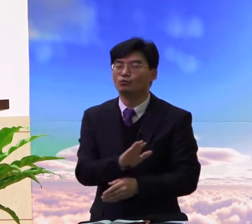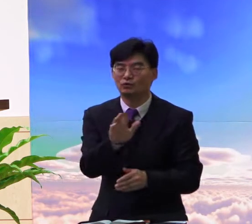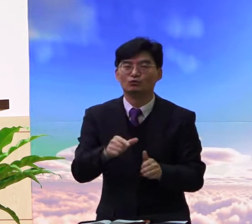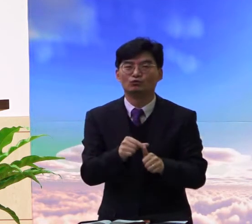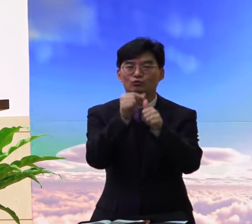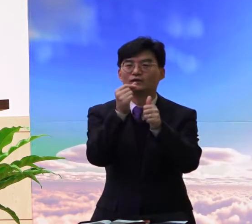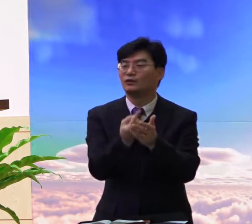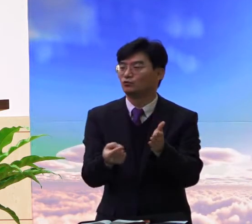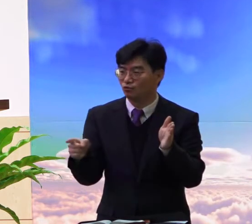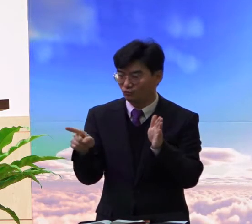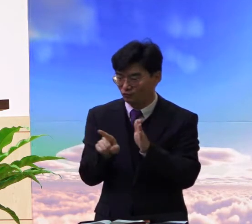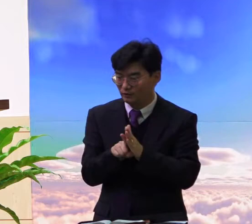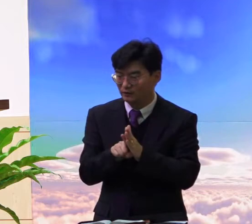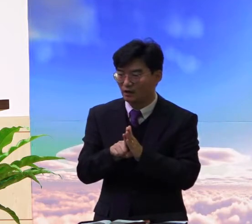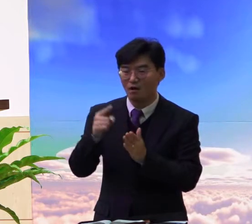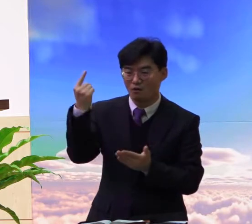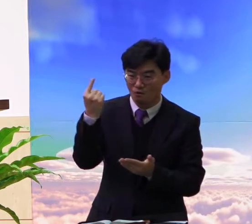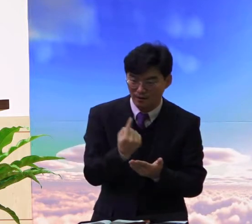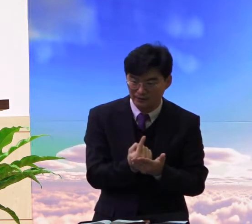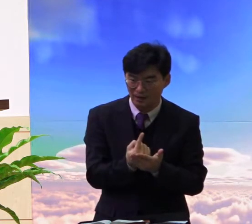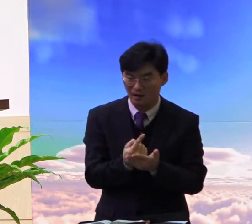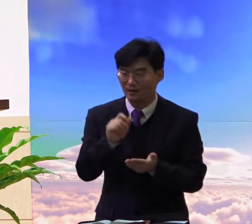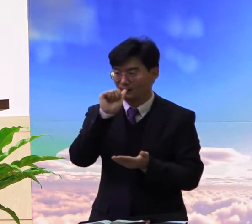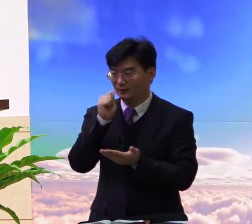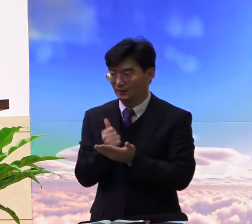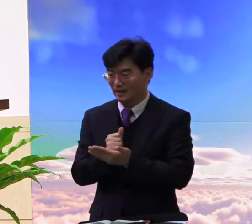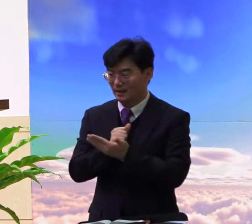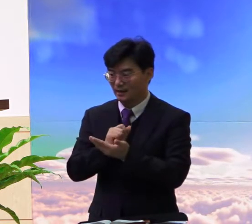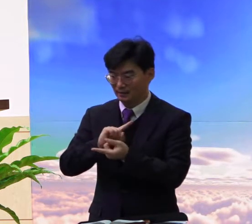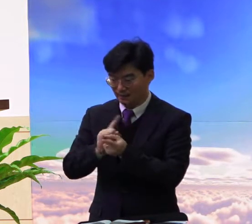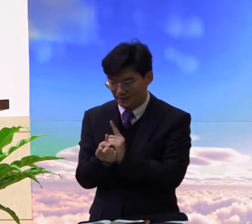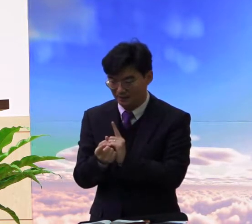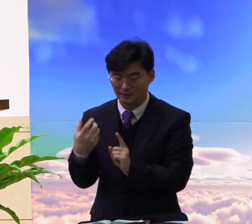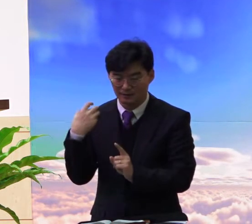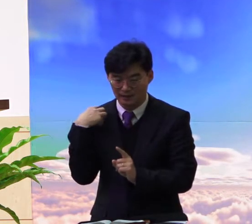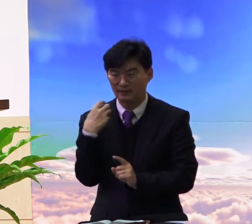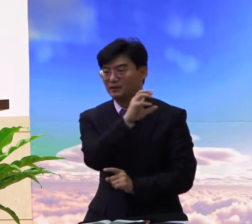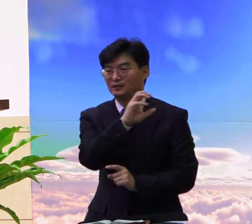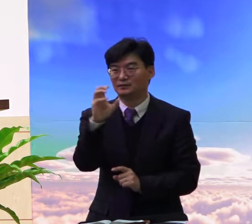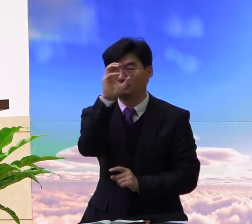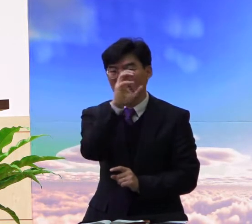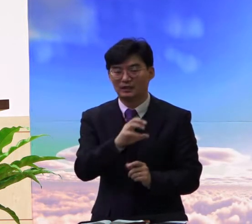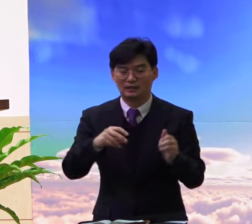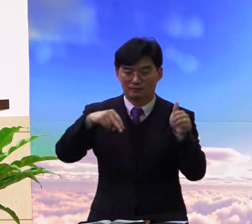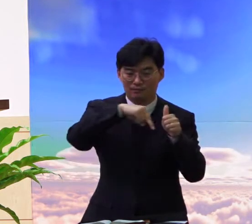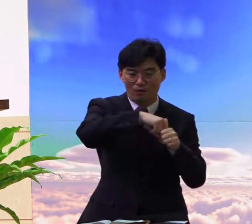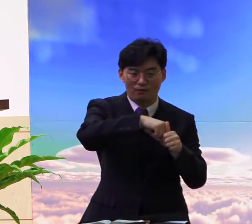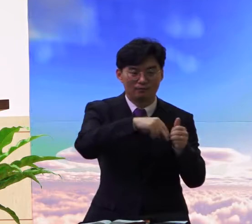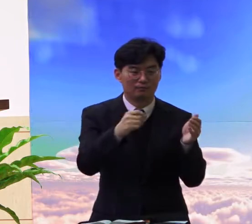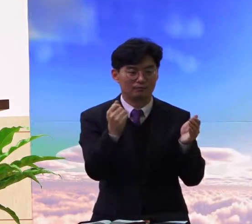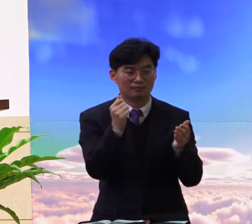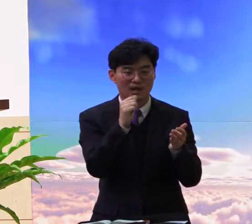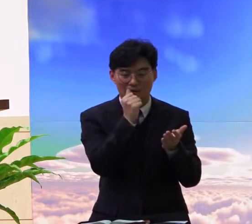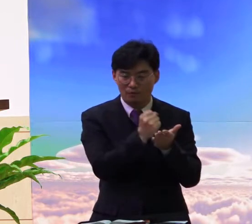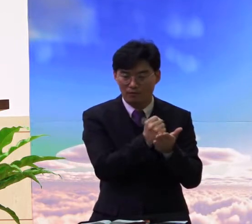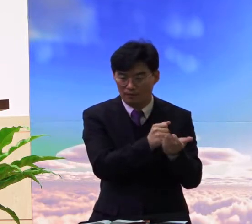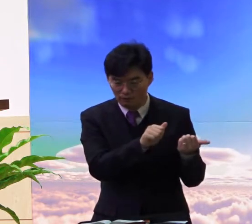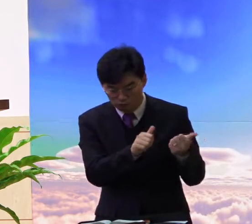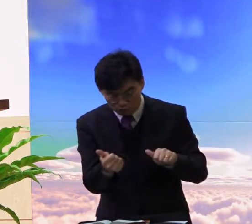우리의 죄를 담당하시고 십자가에 매달려 그 육체가 다 찢겨지시고 짓밟히시고 피를